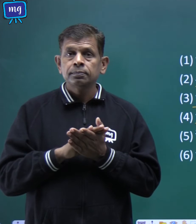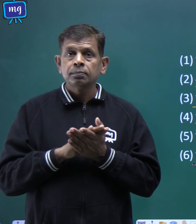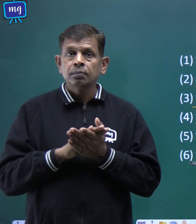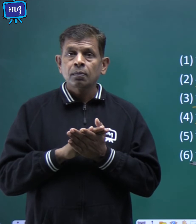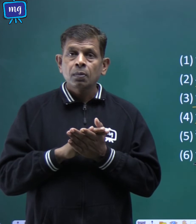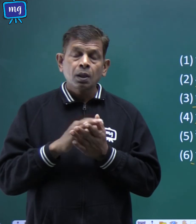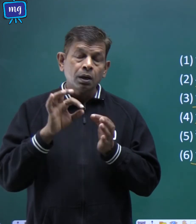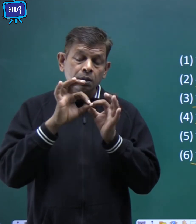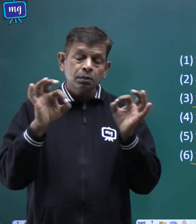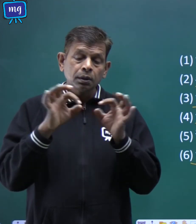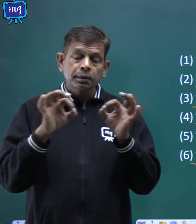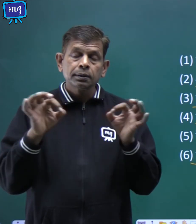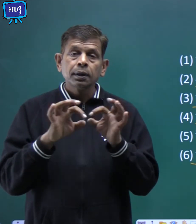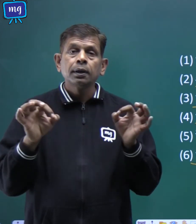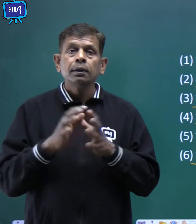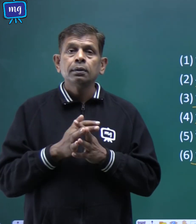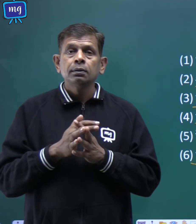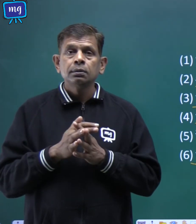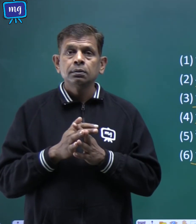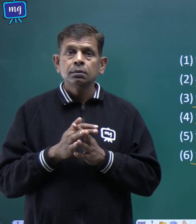दृक तंत्रिकाएं।